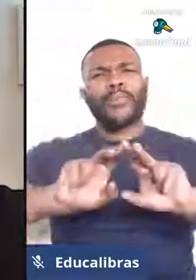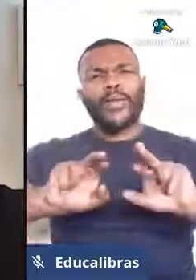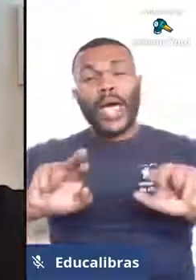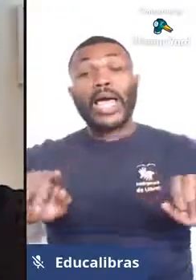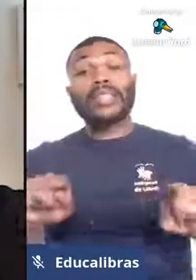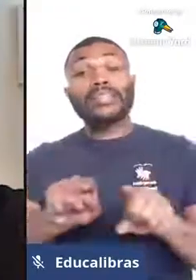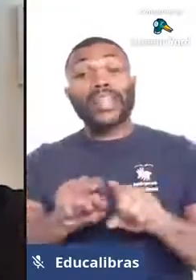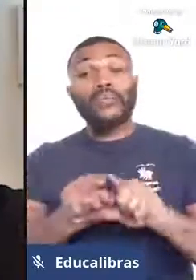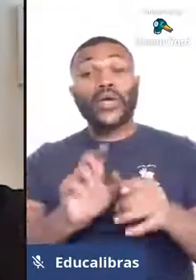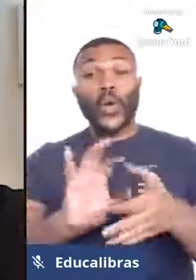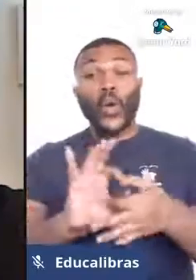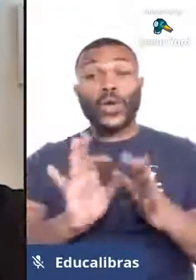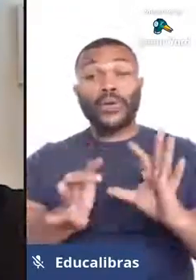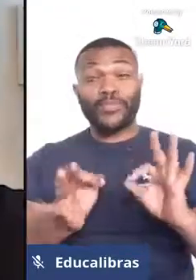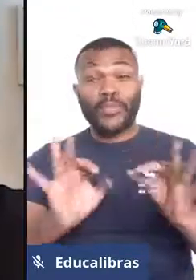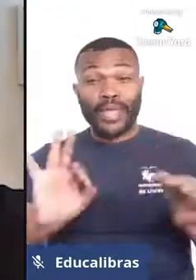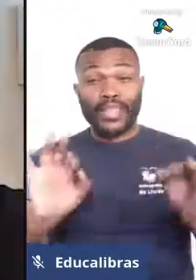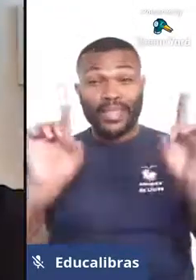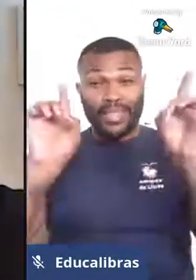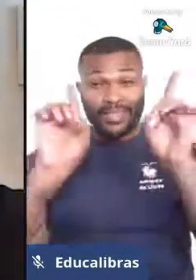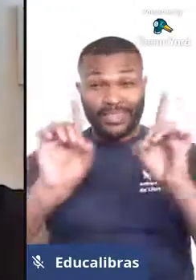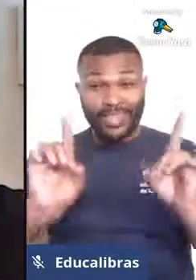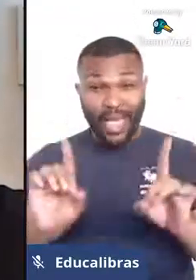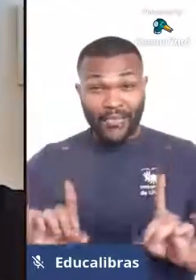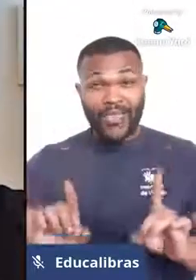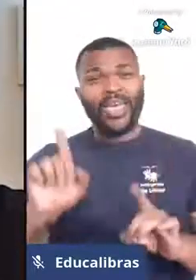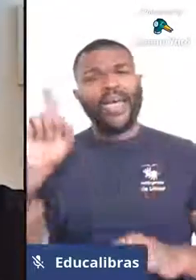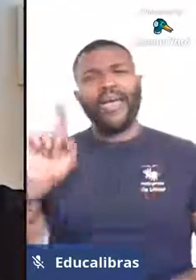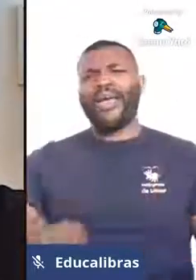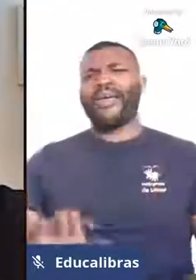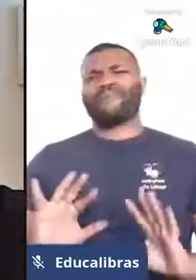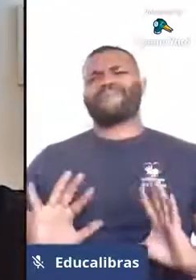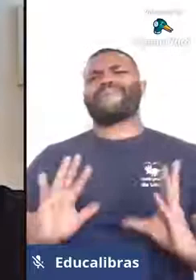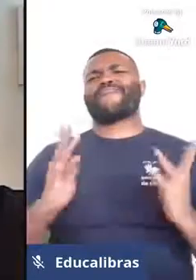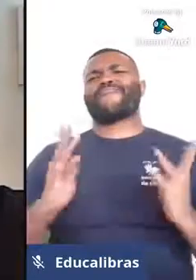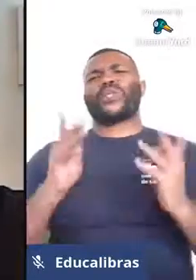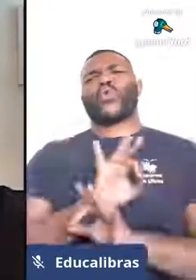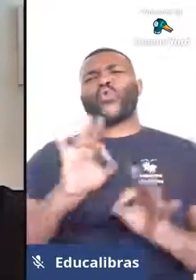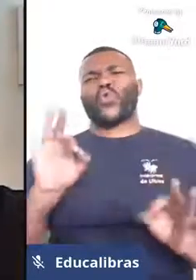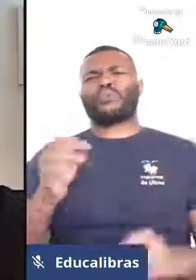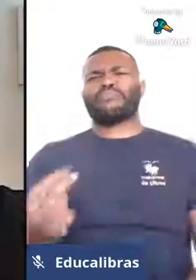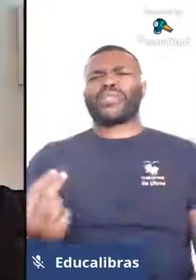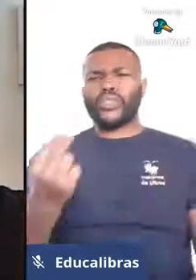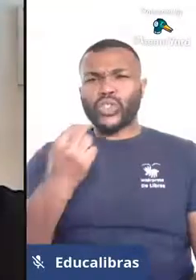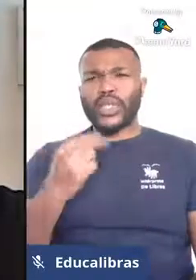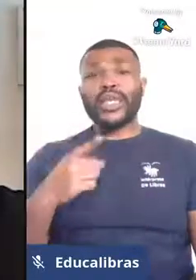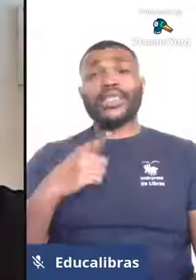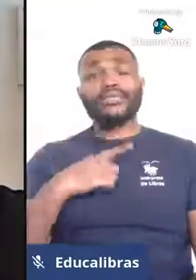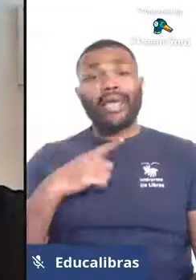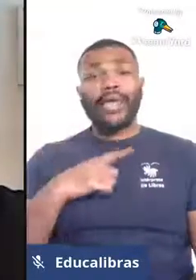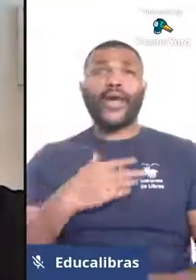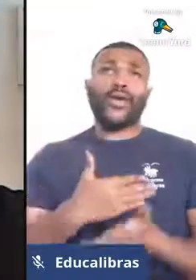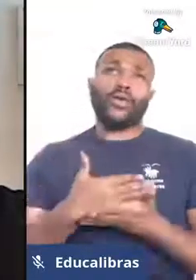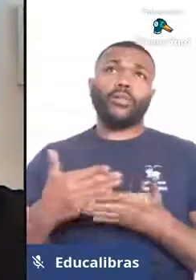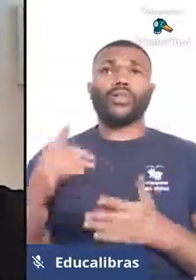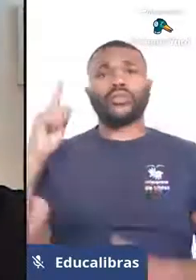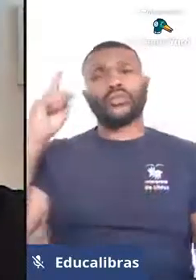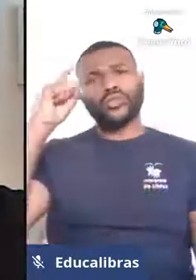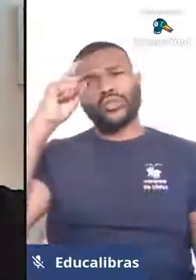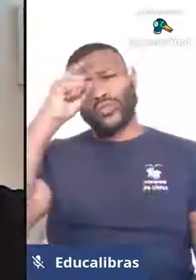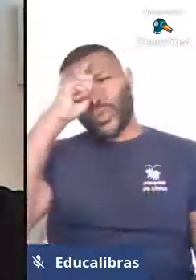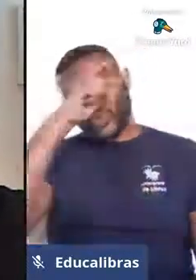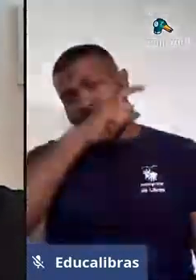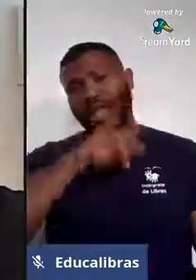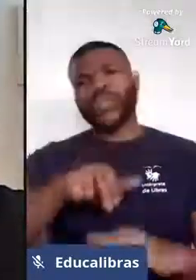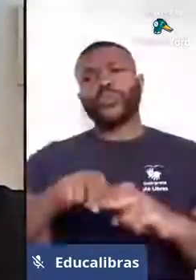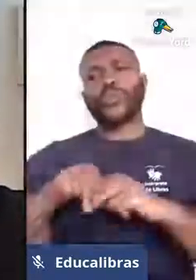claro, são um dos eventos favoritos para ser assistidos. A gente vai ter uma certa dificuldade por causa do fuso